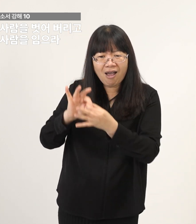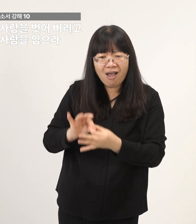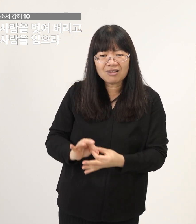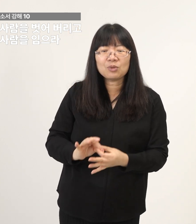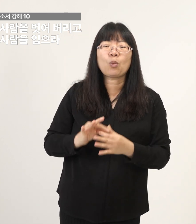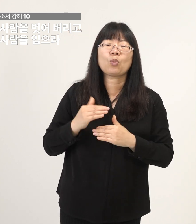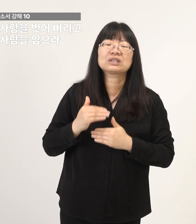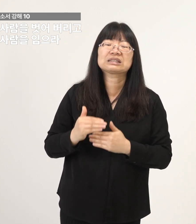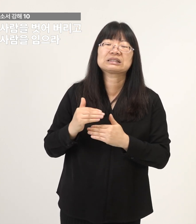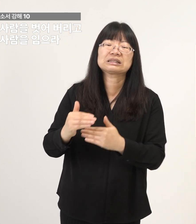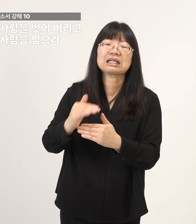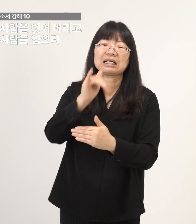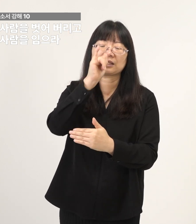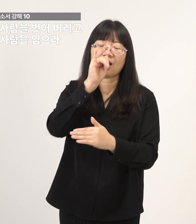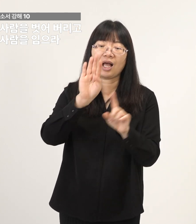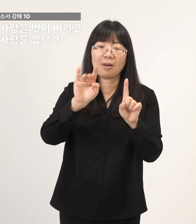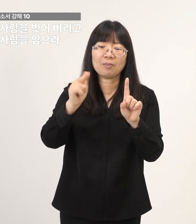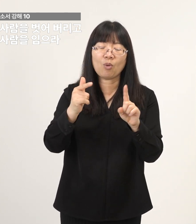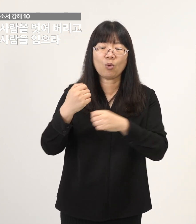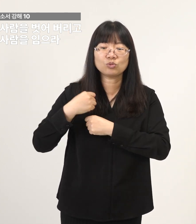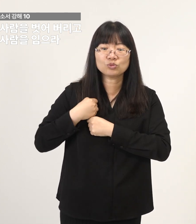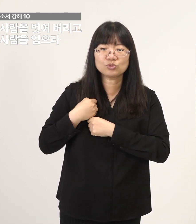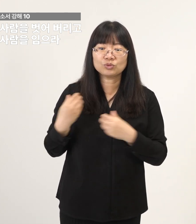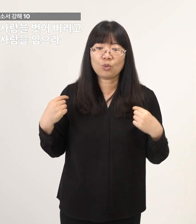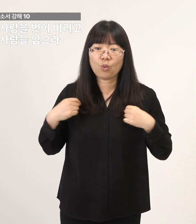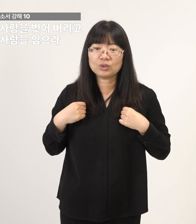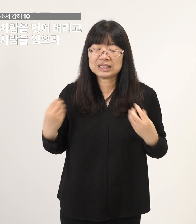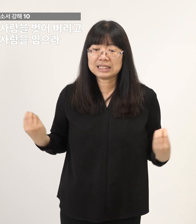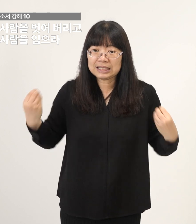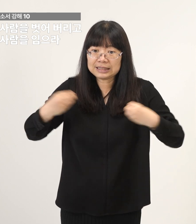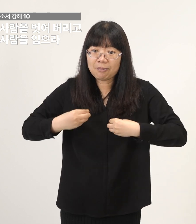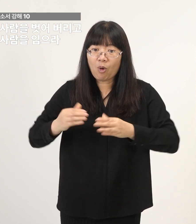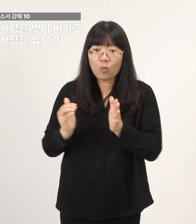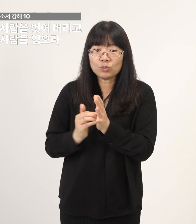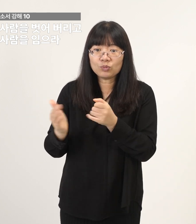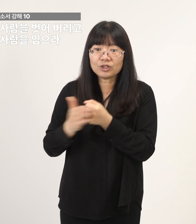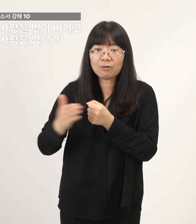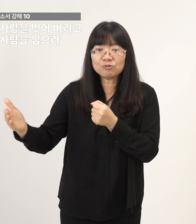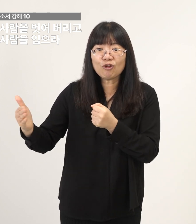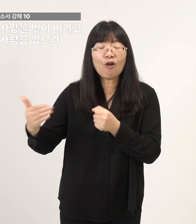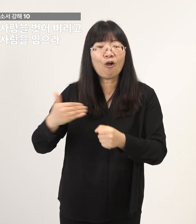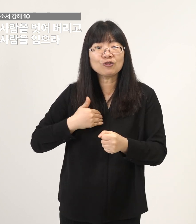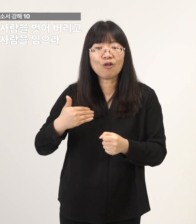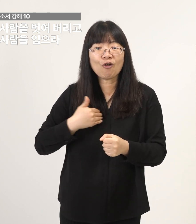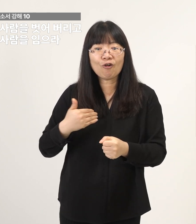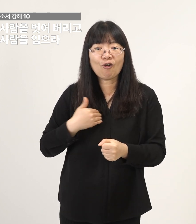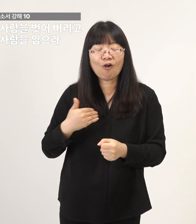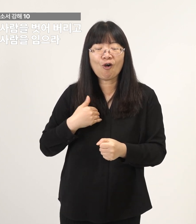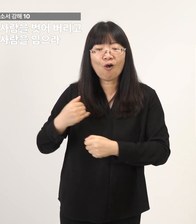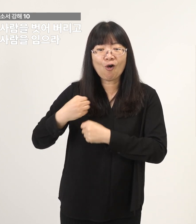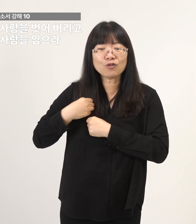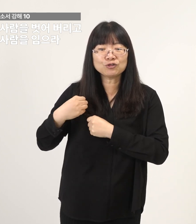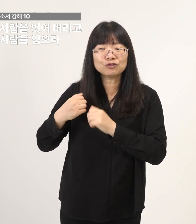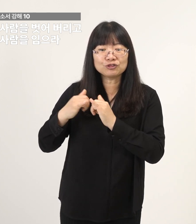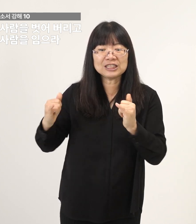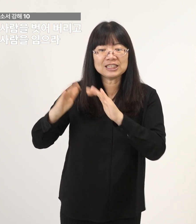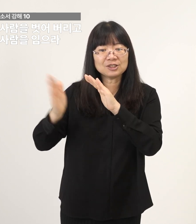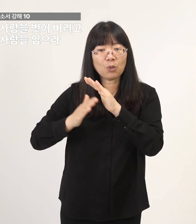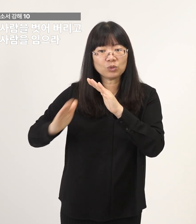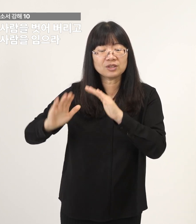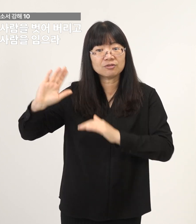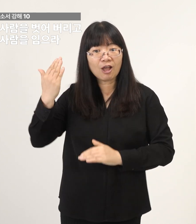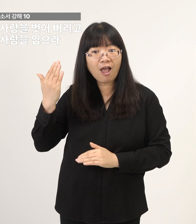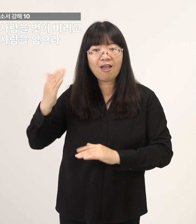진행형이에요. 한번 군복을 입었다고 해서 내가 군복만 입었다고 해서 군인이 되는 게